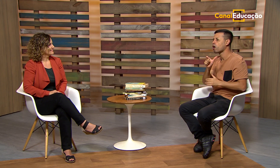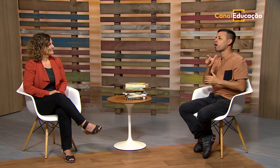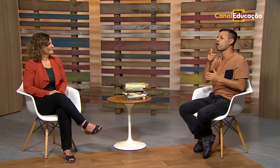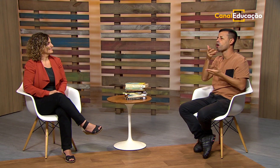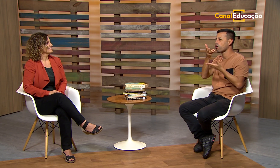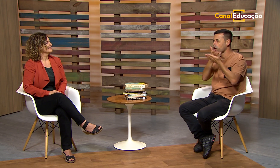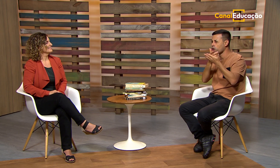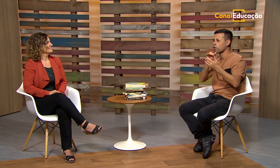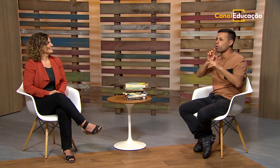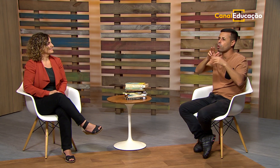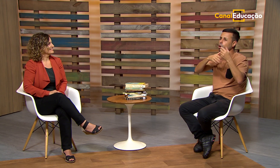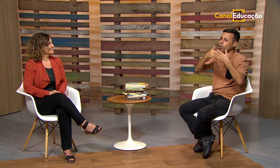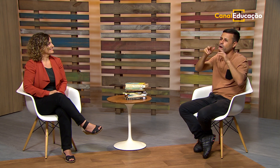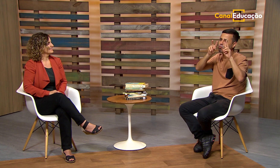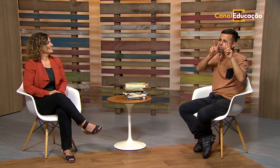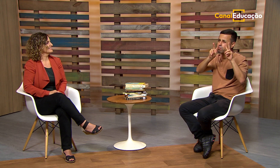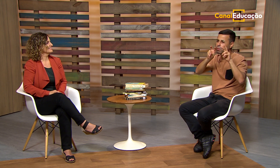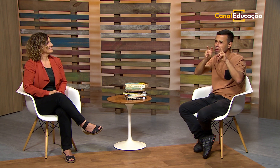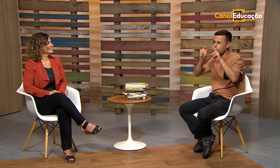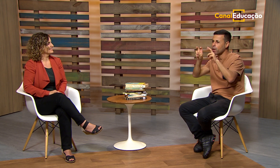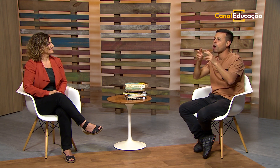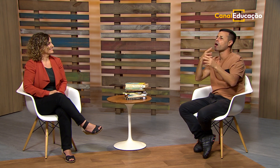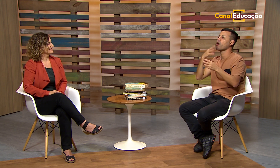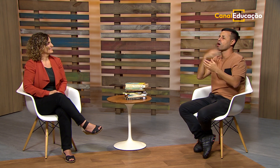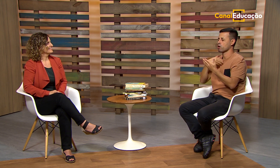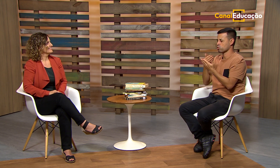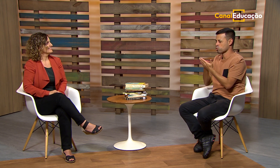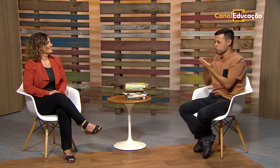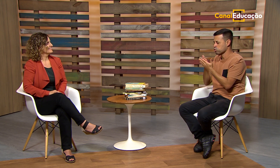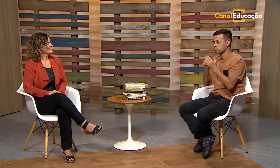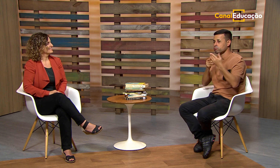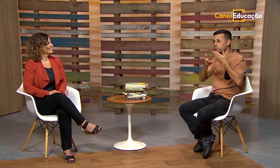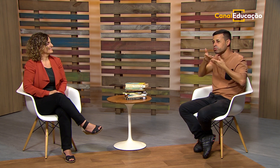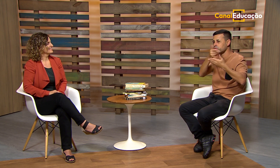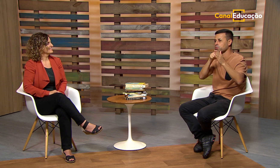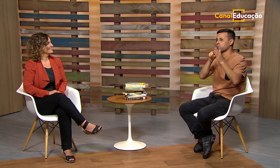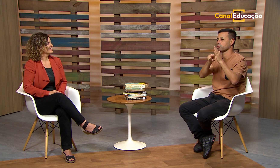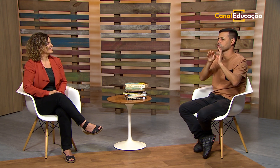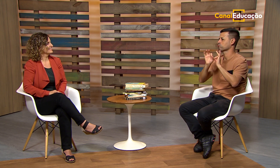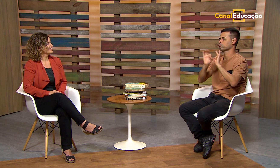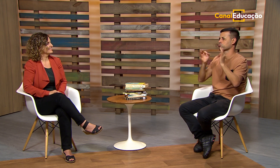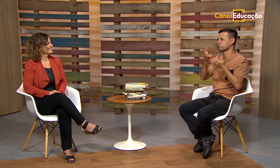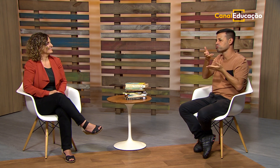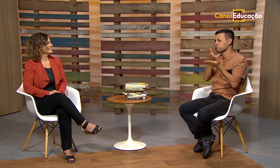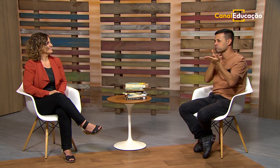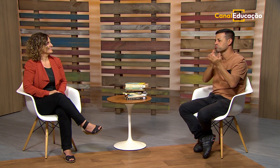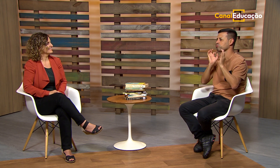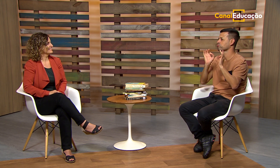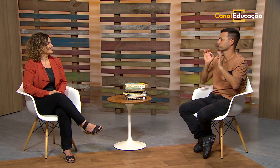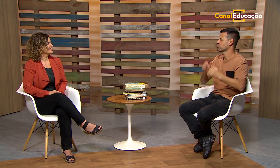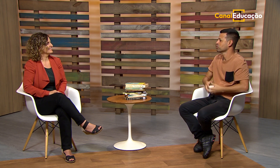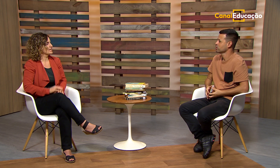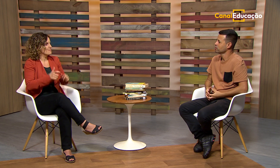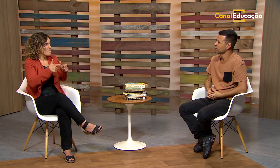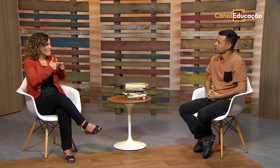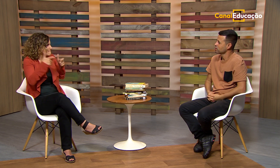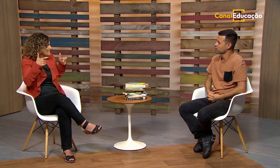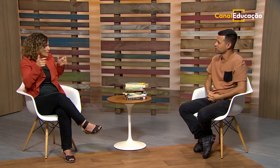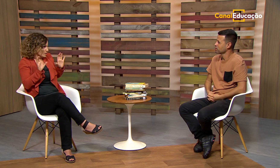evitar surpresas desagradáveis ou faltar aquela palavra na hora das respostas. E a maioria